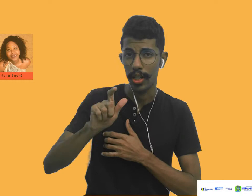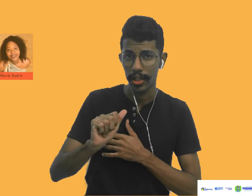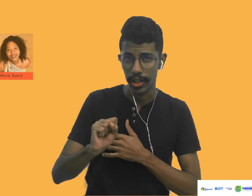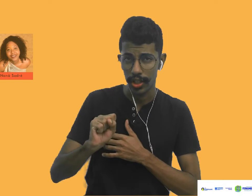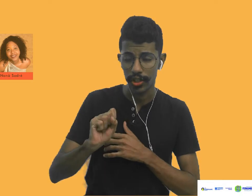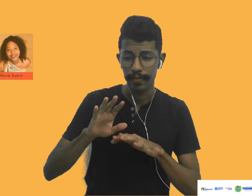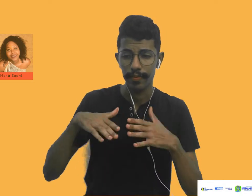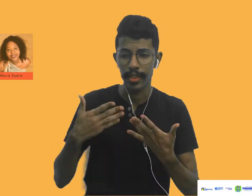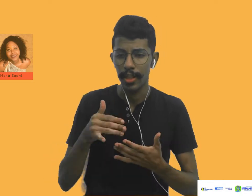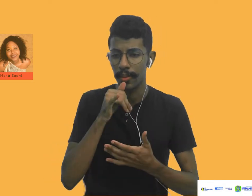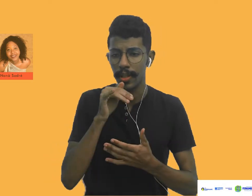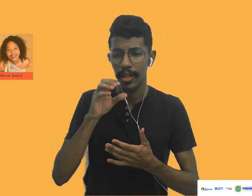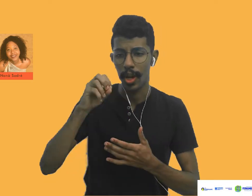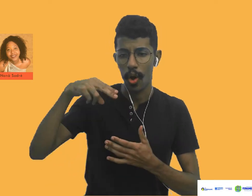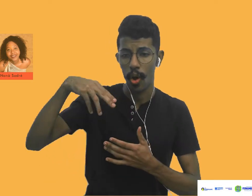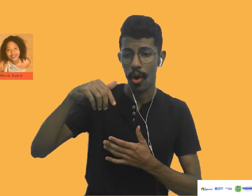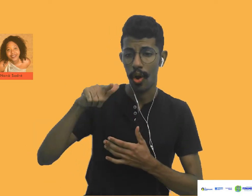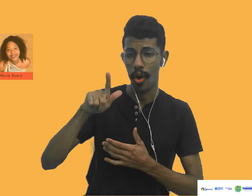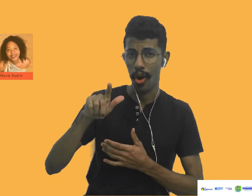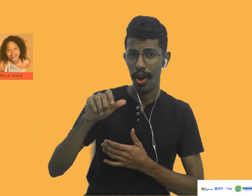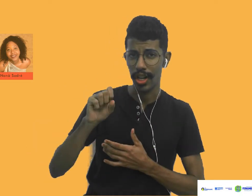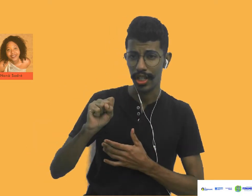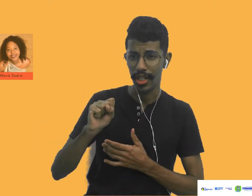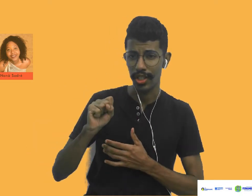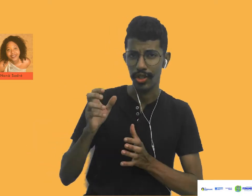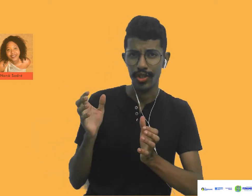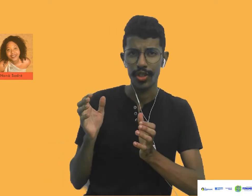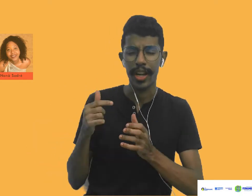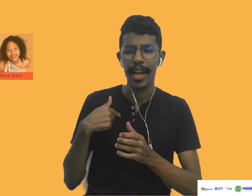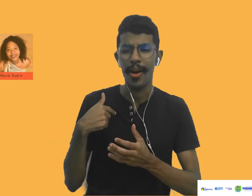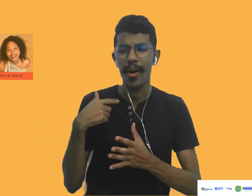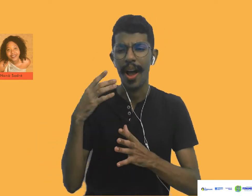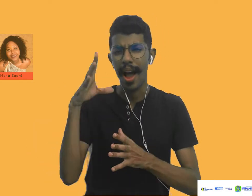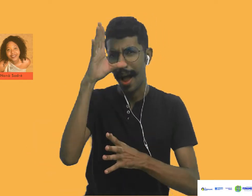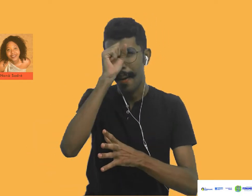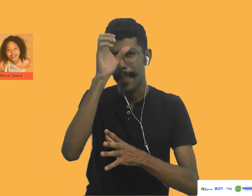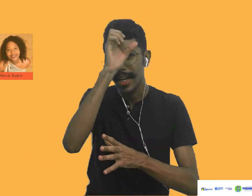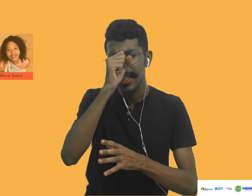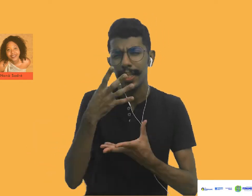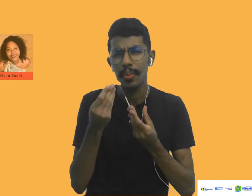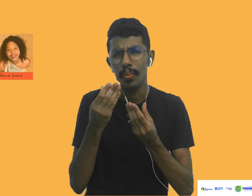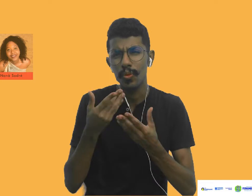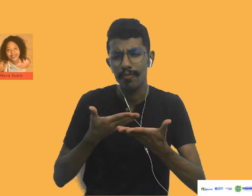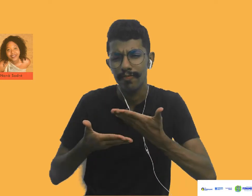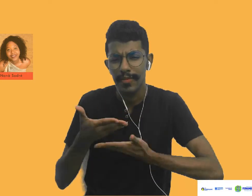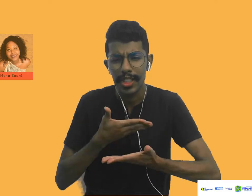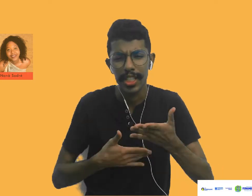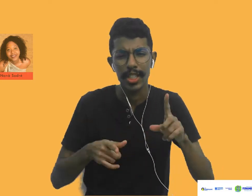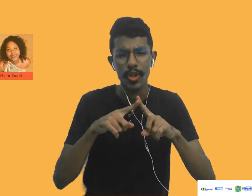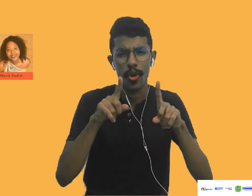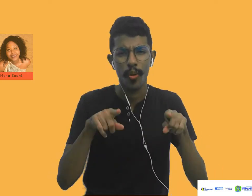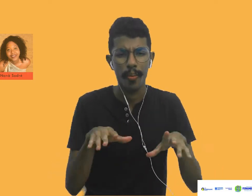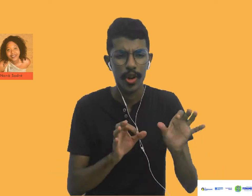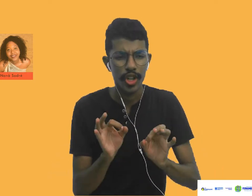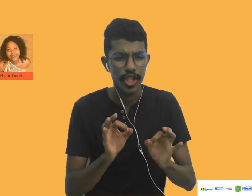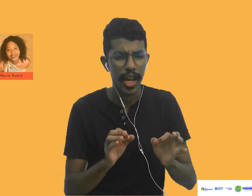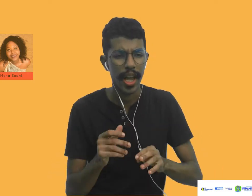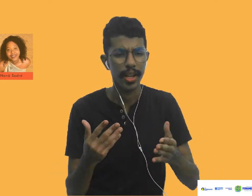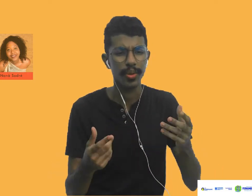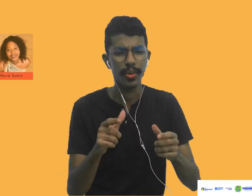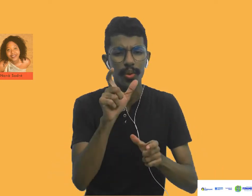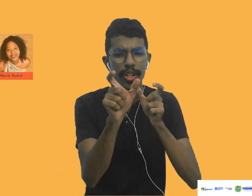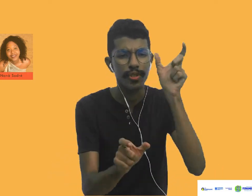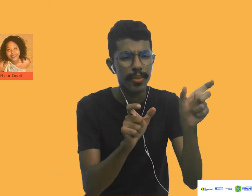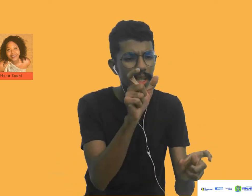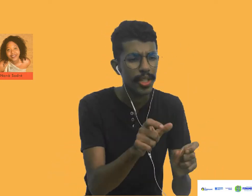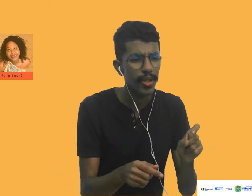Então, nas ONGs, eu aprendi muito essa relação com os projetos, né? Com o